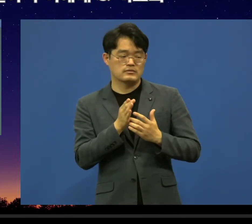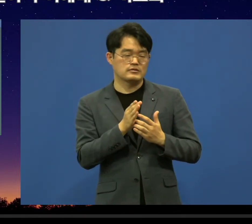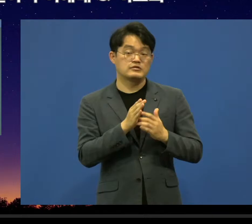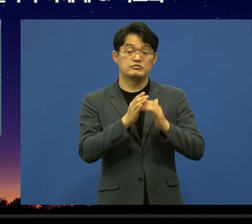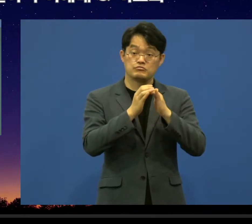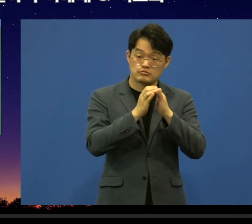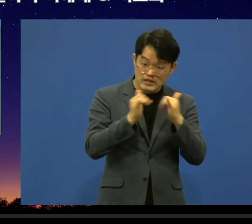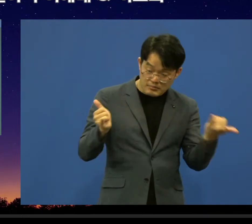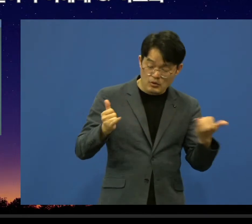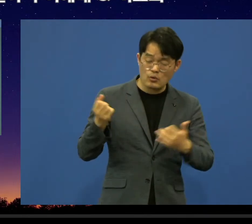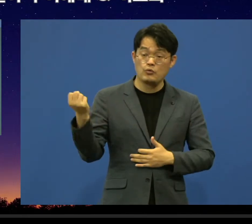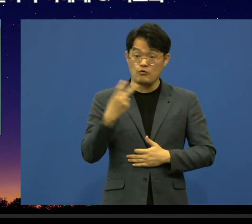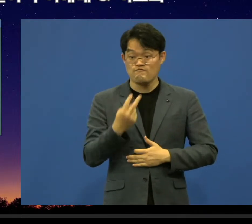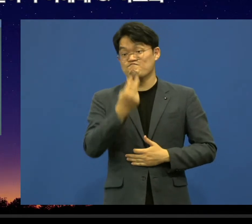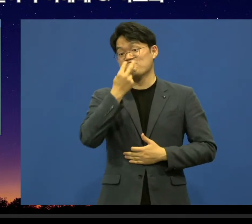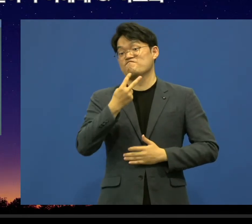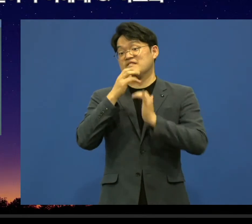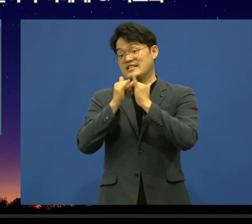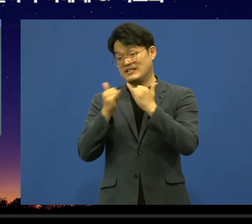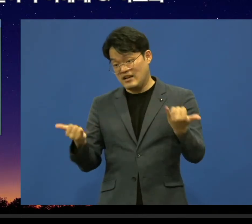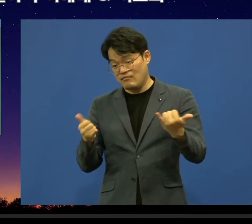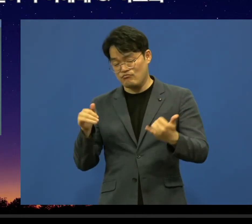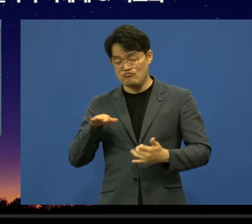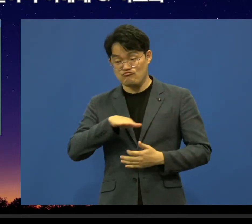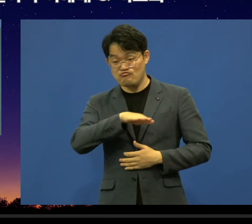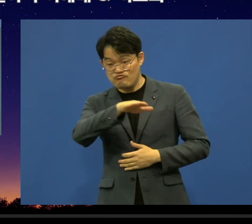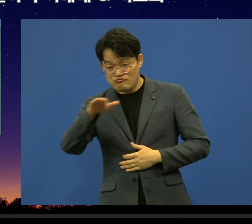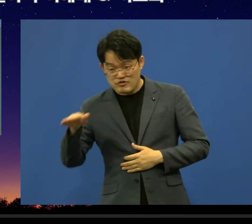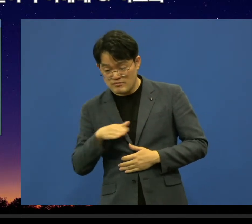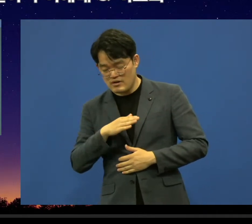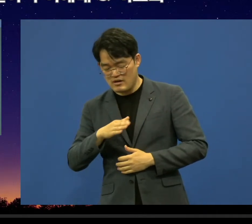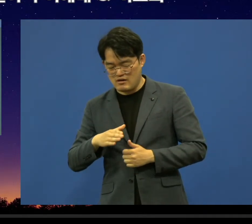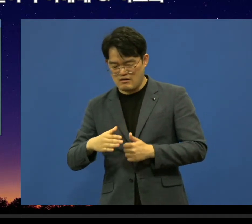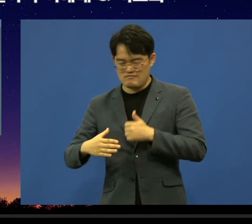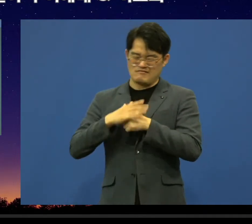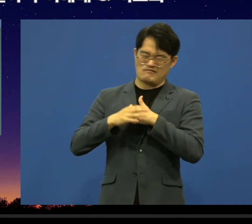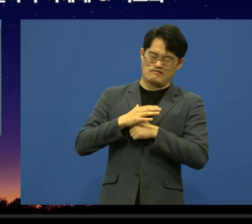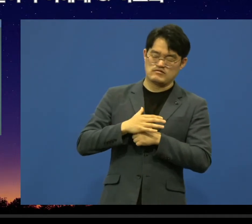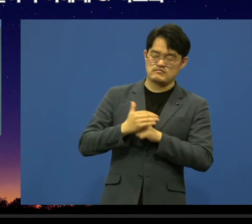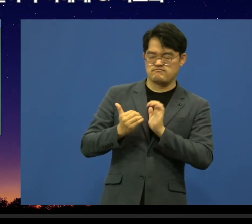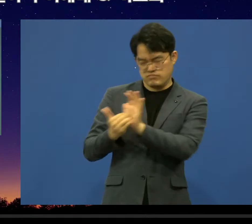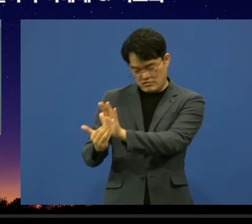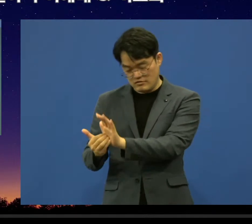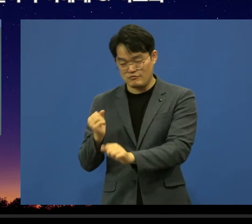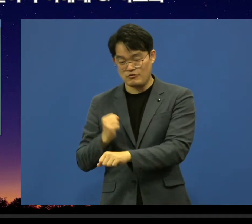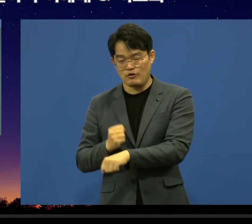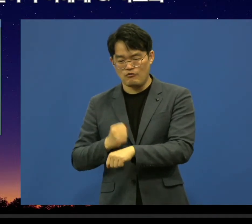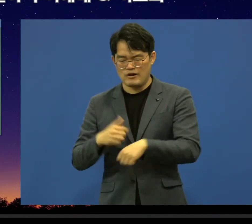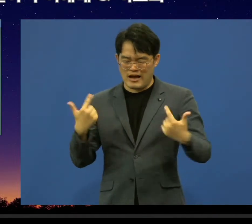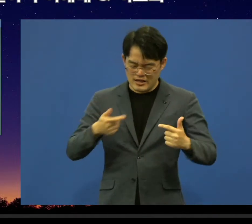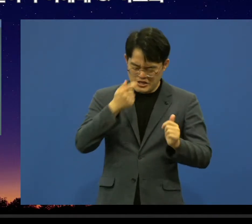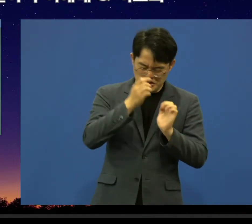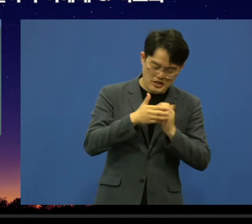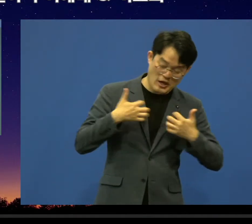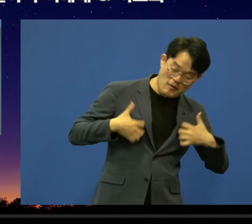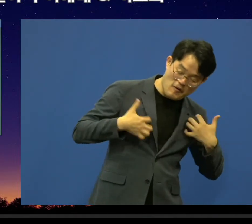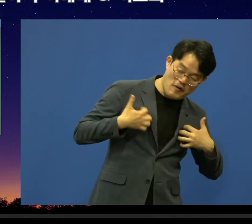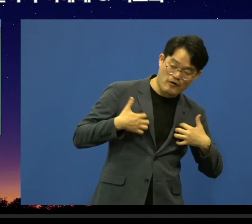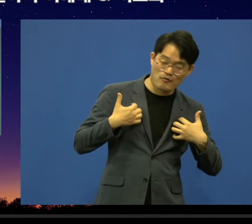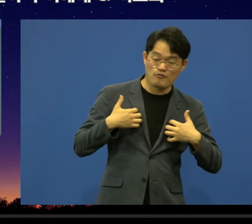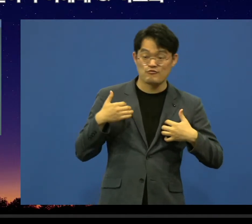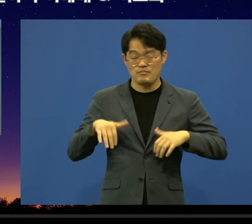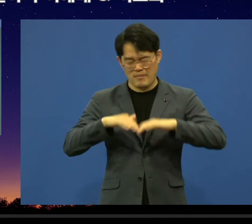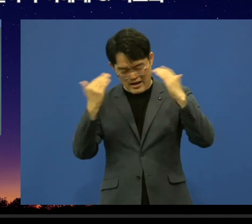우리가 살아있고 징계받는 자 같으나 죽임을 당하지 아니하고 근심하는 자 같으나 항상 기뻐하고 가난한 자 같으나